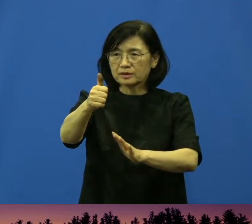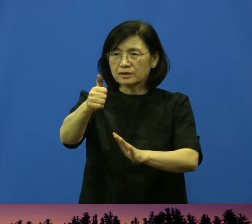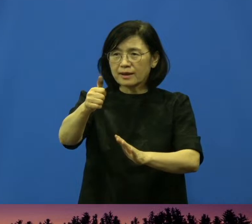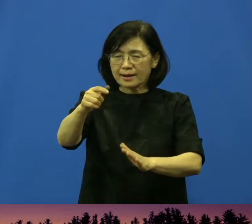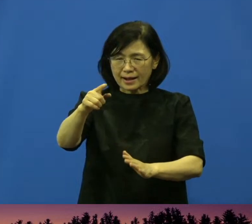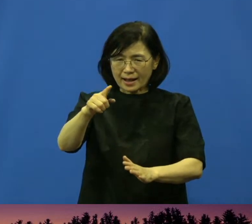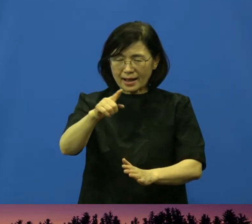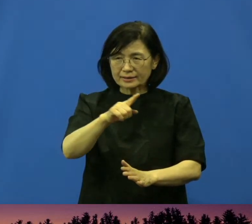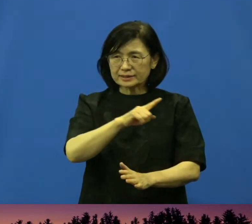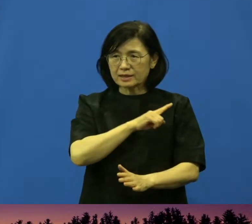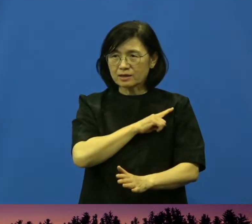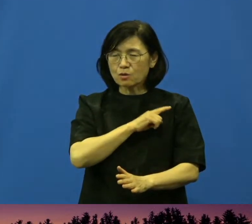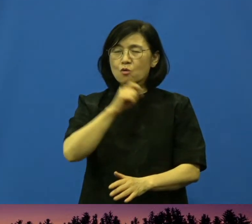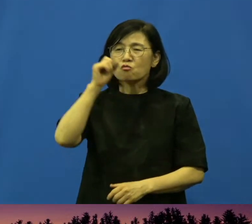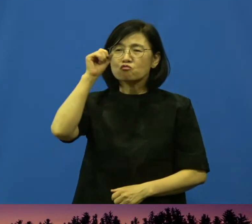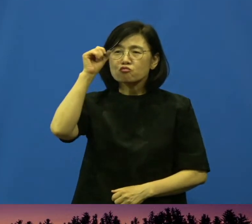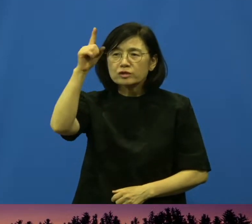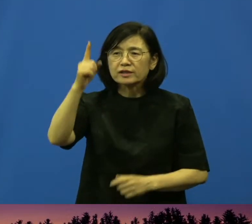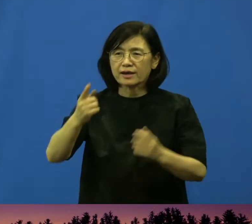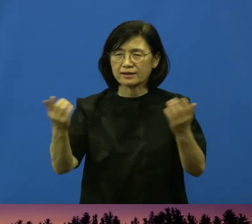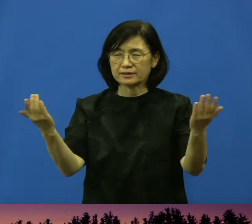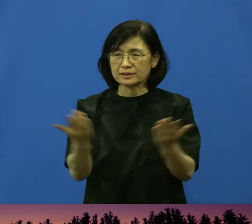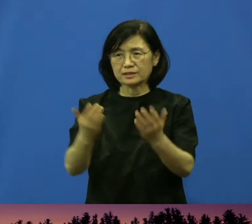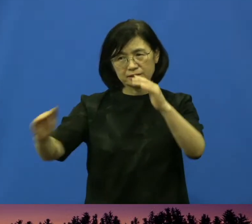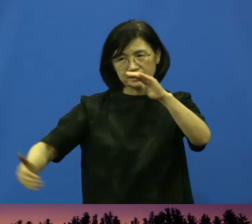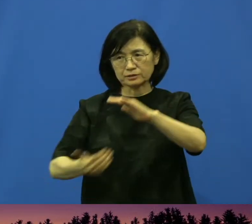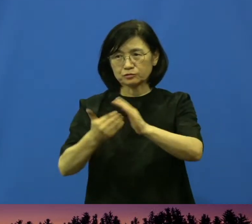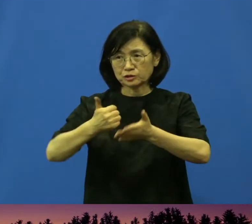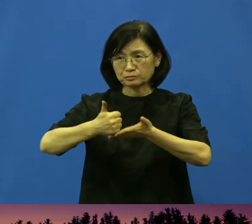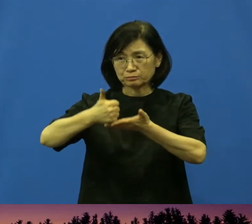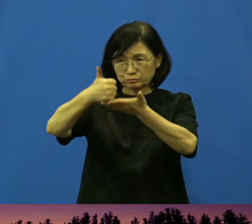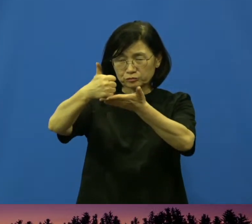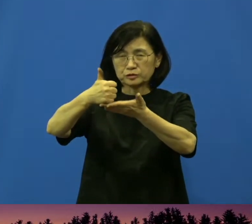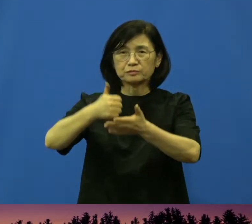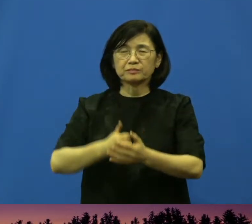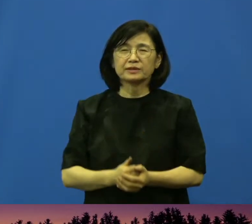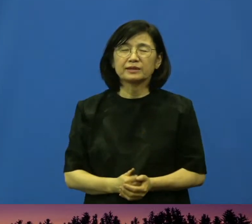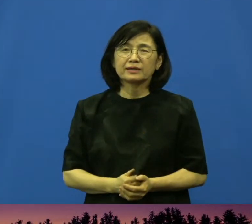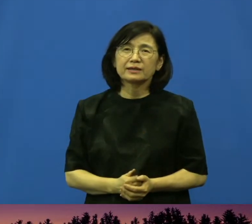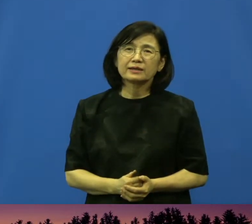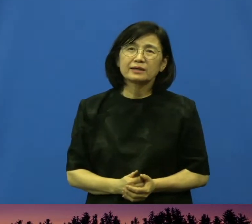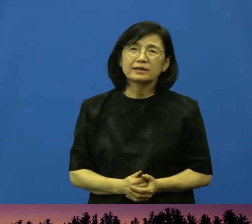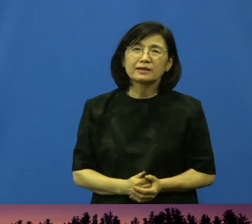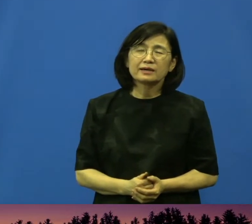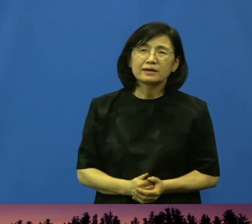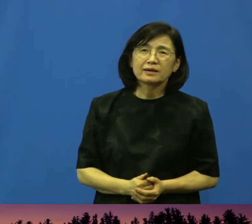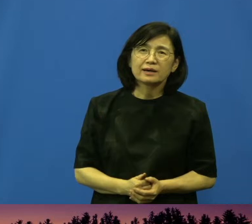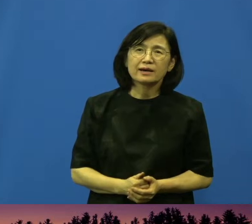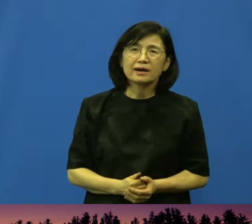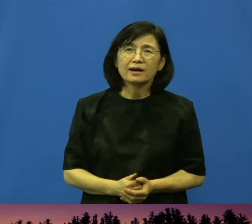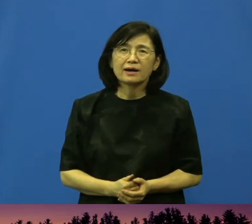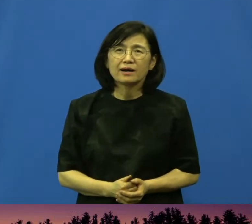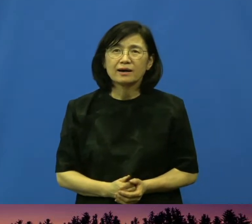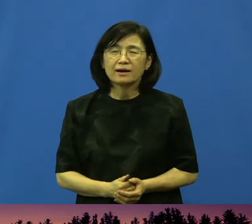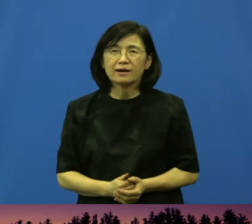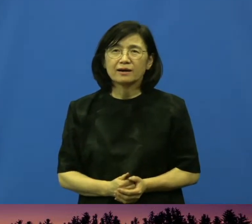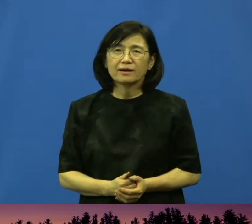여러분, 힘으로 하는 거 아니에요. 육신적 힘으로 이룰 수 있는 것은 없어요. 항상 십자가가